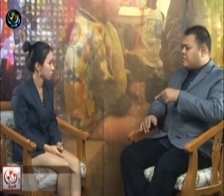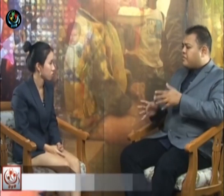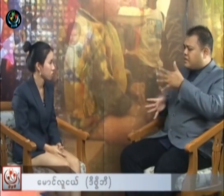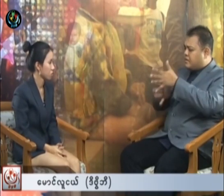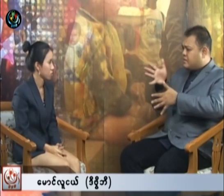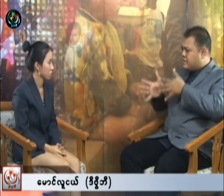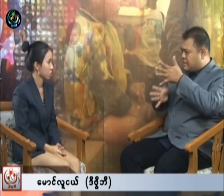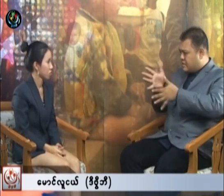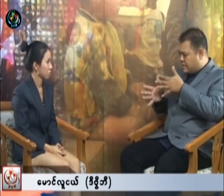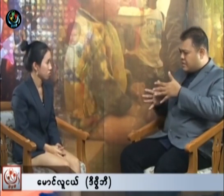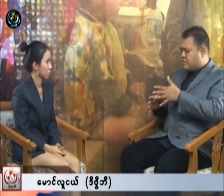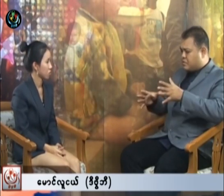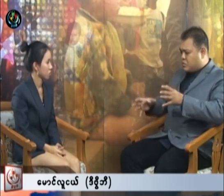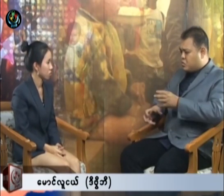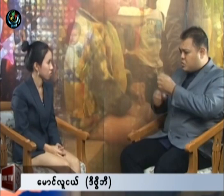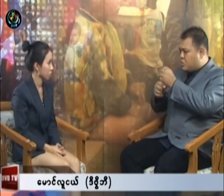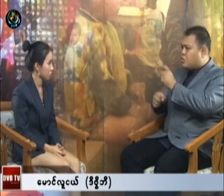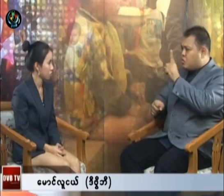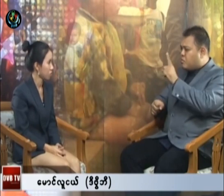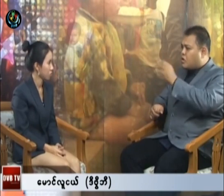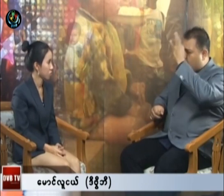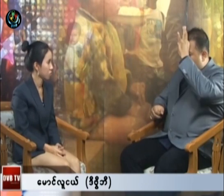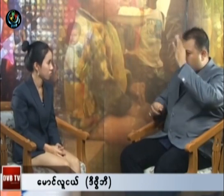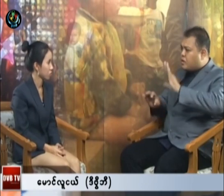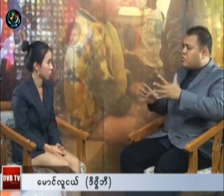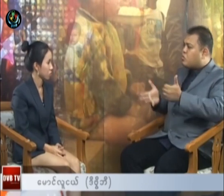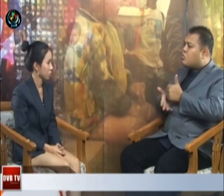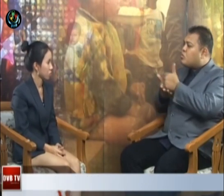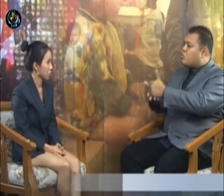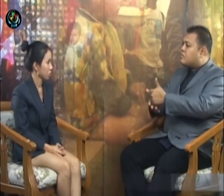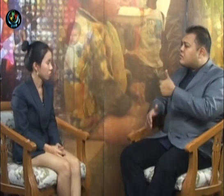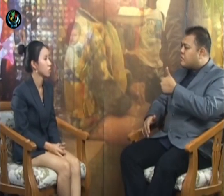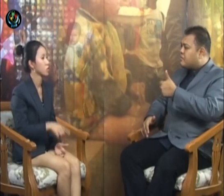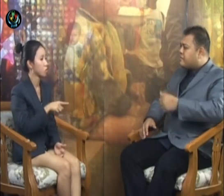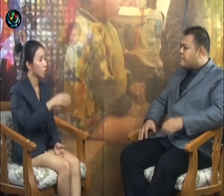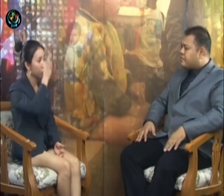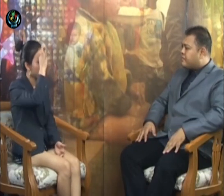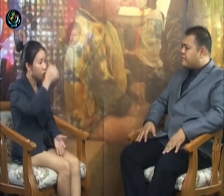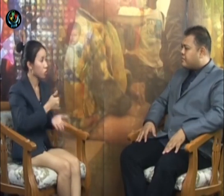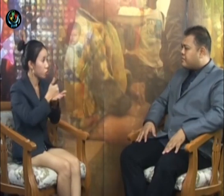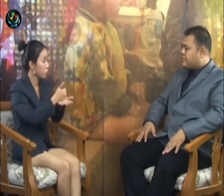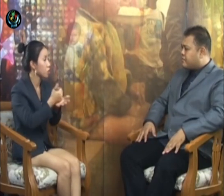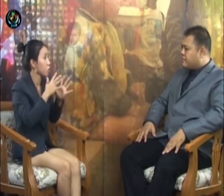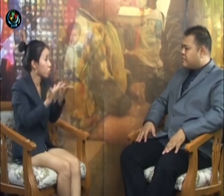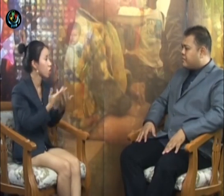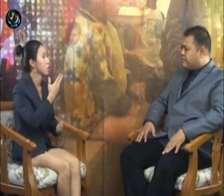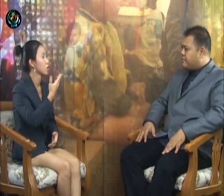်ဘုံလက်ဟန်ဘာသာတစ်ခုပေါ်ပေါက်လာအောင်အစိုးရအနေနဲ့ဘယ်လိုပံ့ပိုးကူညီသင့်လဲ အစိုးရအနေနဲ့ကူညီခဲ့ပါတ